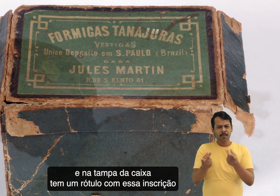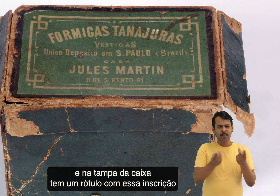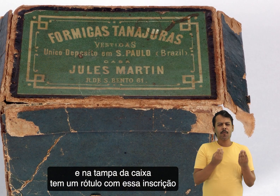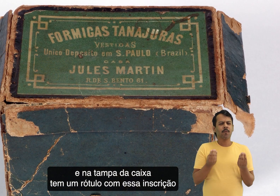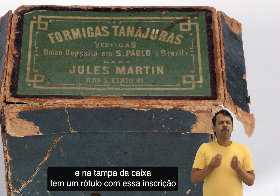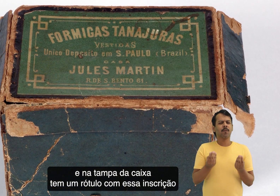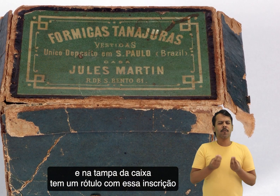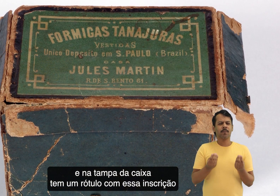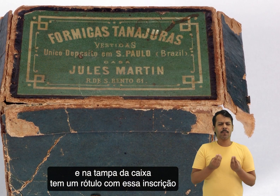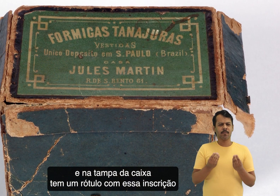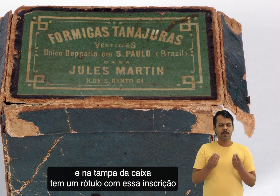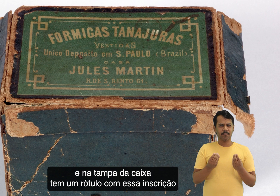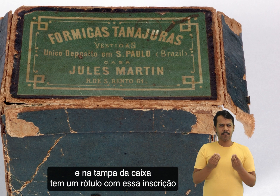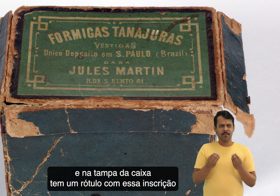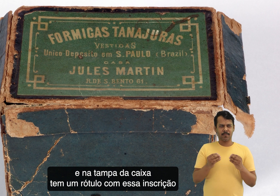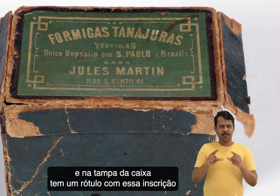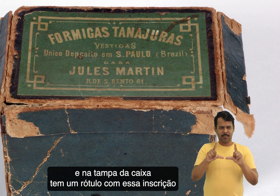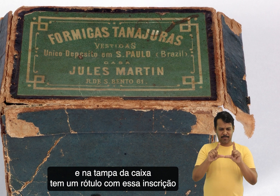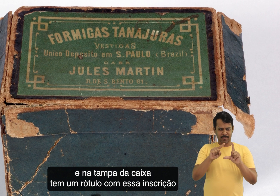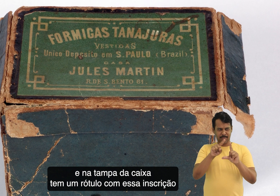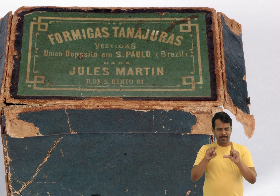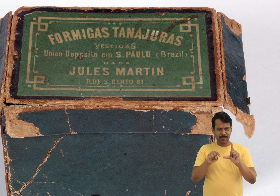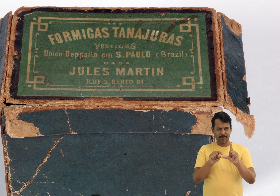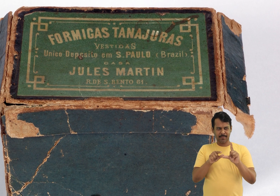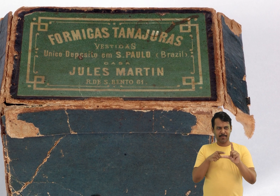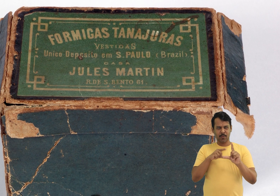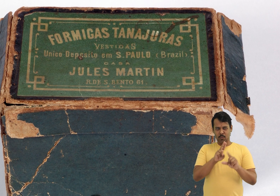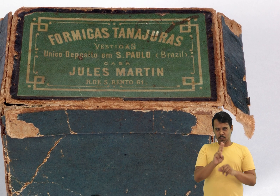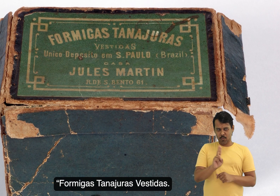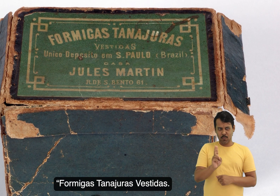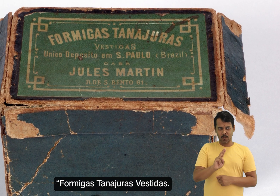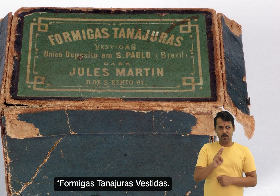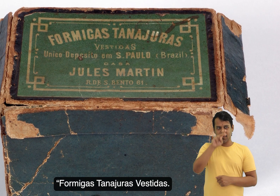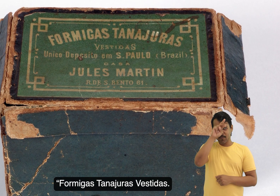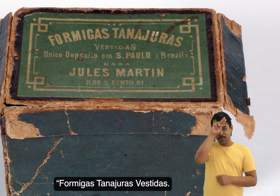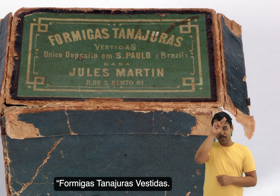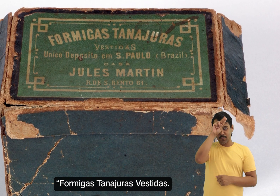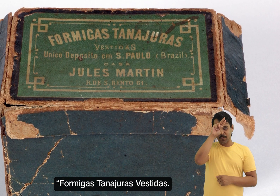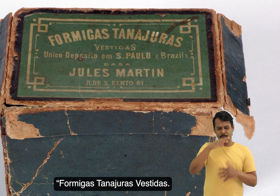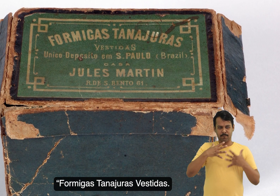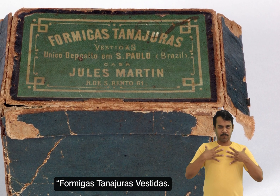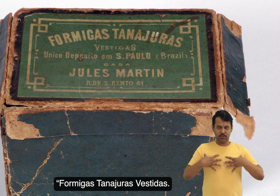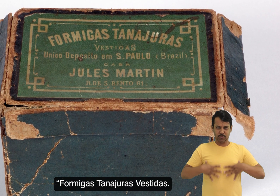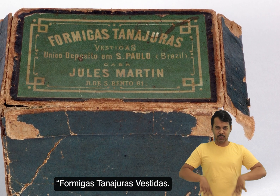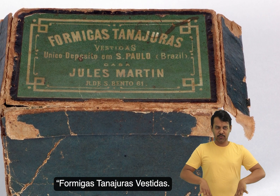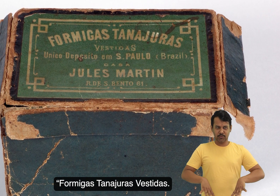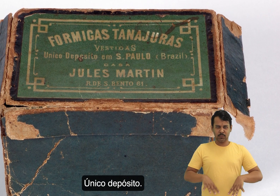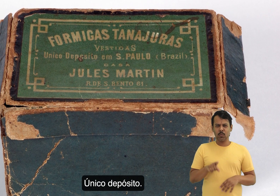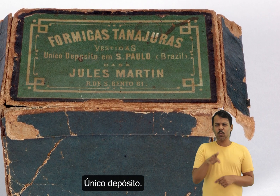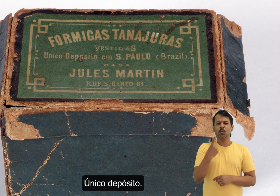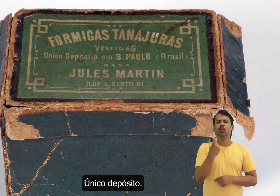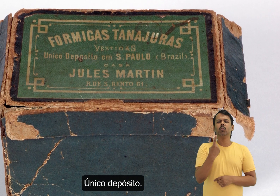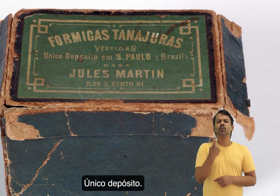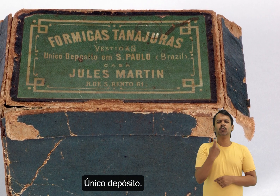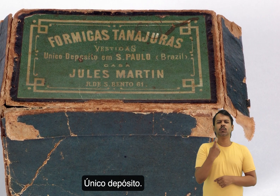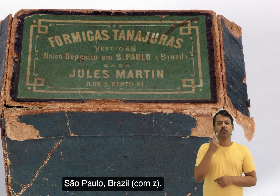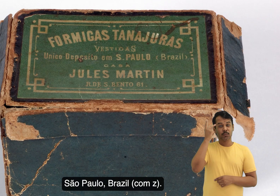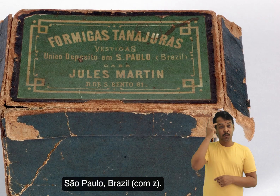na tampa da caixa tem um rótulo com essa inscrição: Formigas tanajuras vestidas. Único depósito.